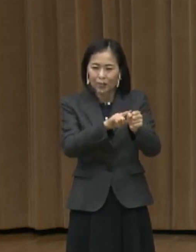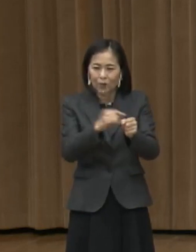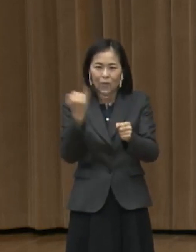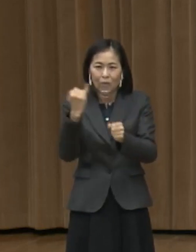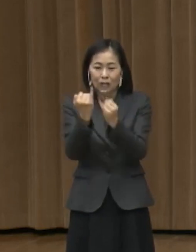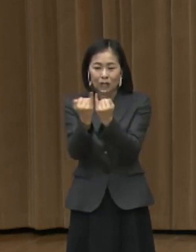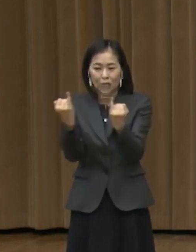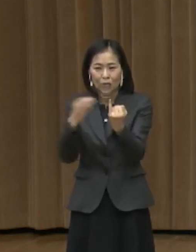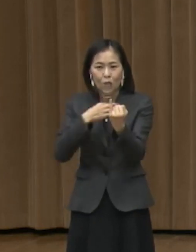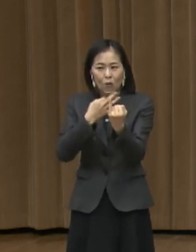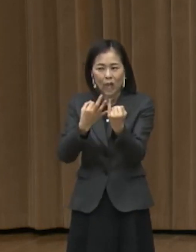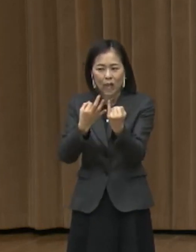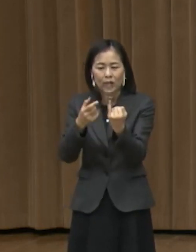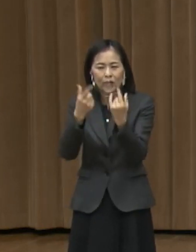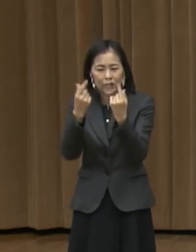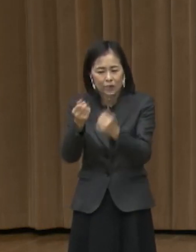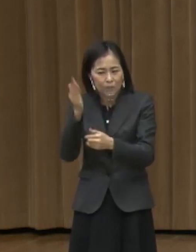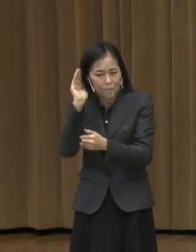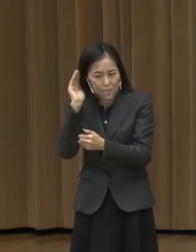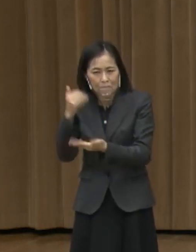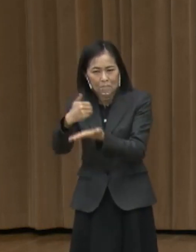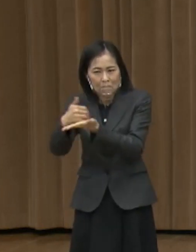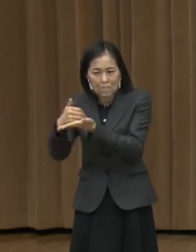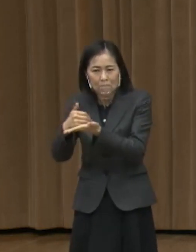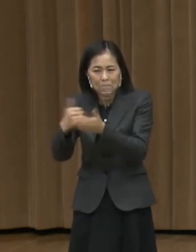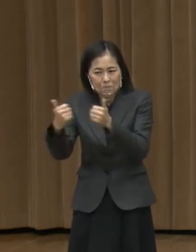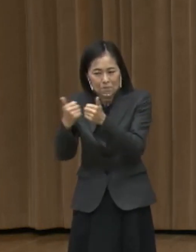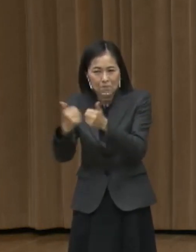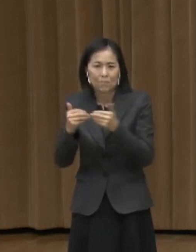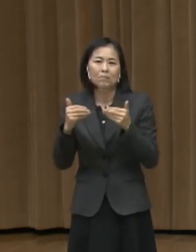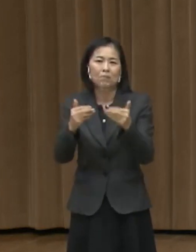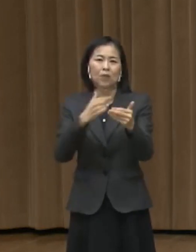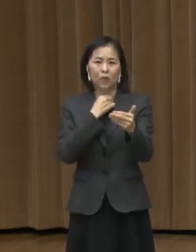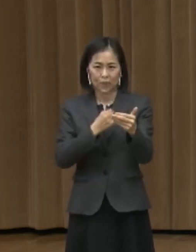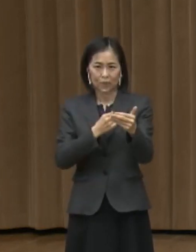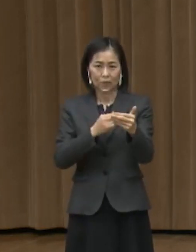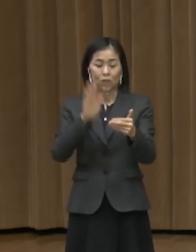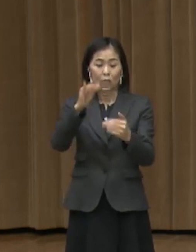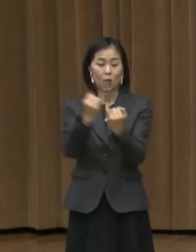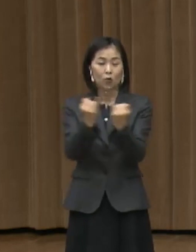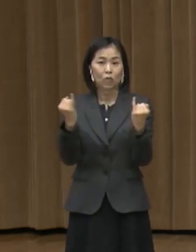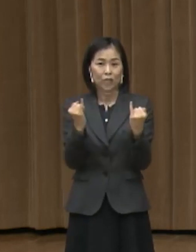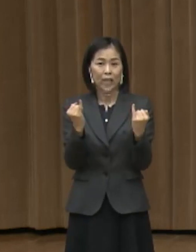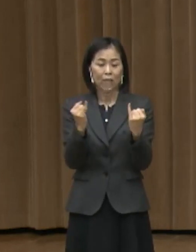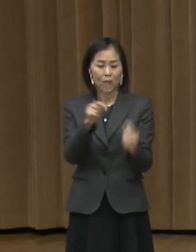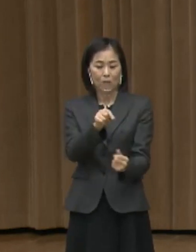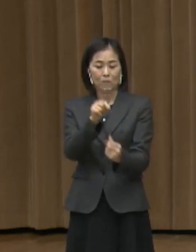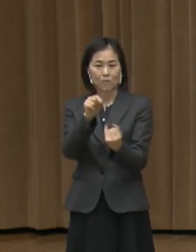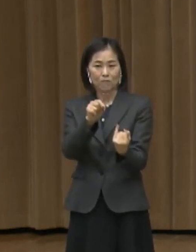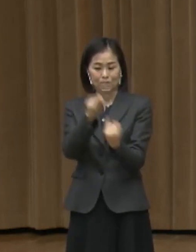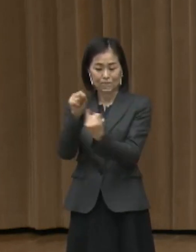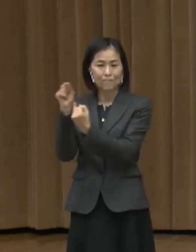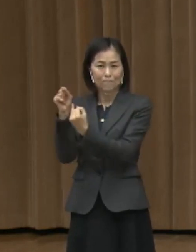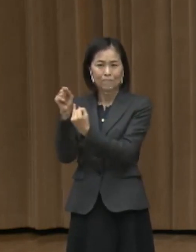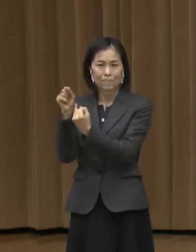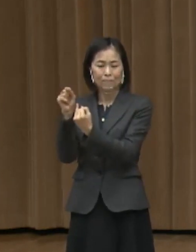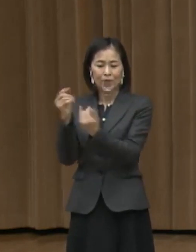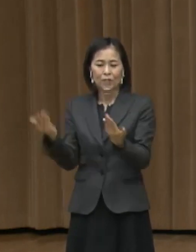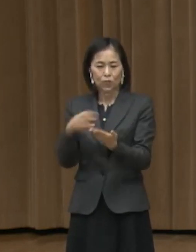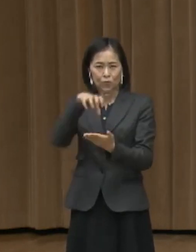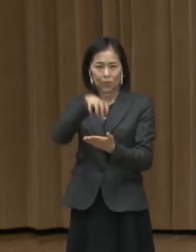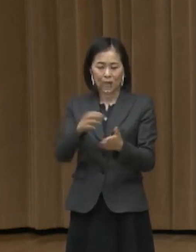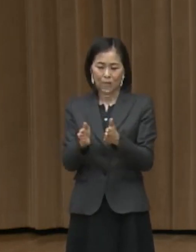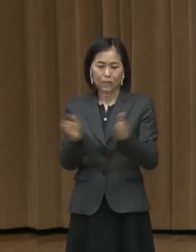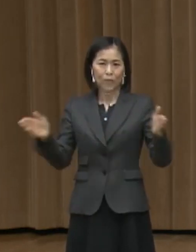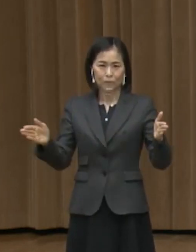耳を傾けていただきたいと思います。今後も女性の職域拡大と積極的な登用を図り、女性幹部職